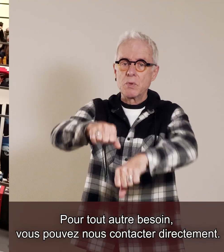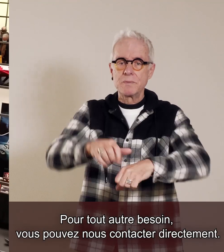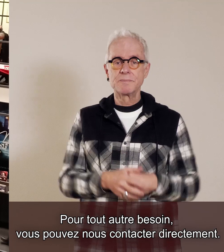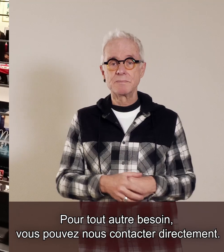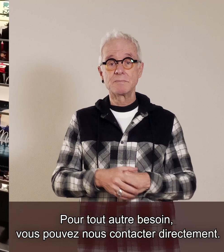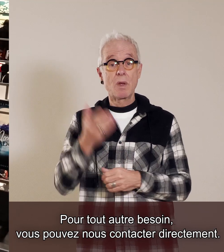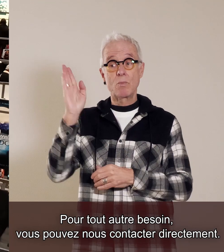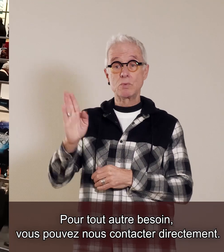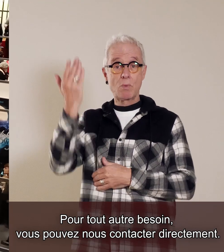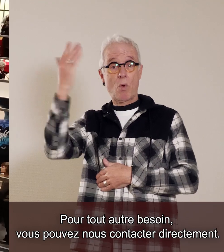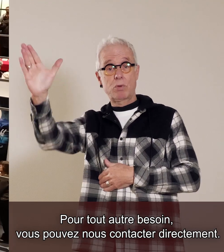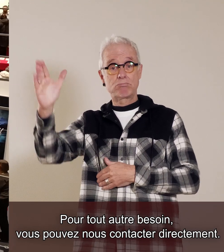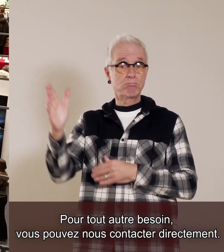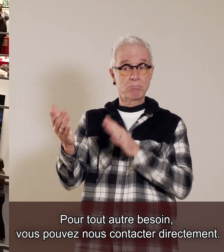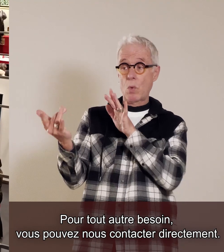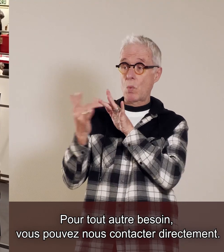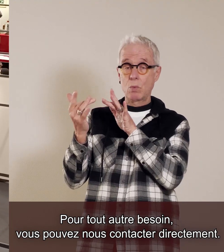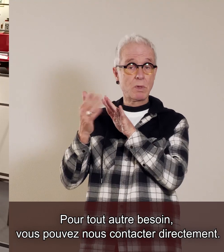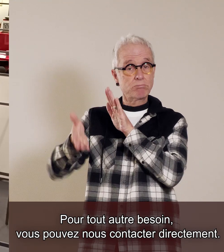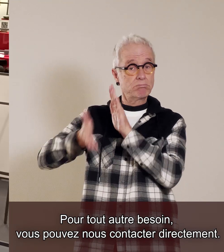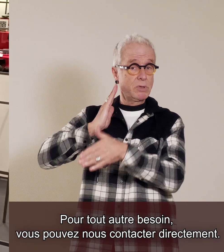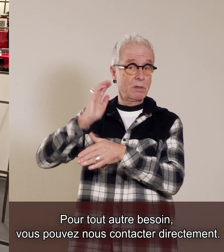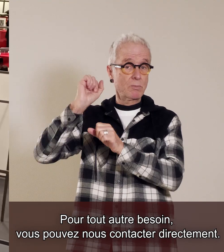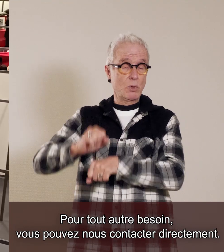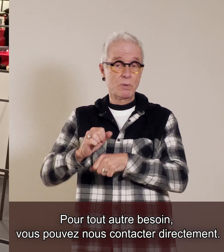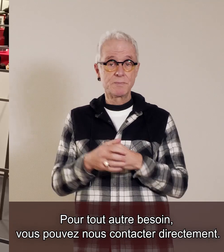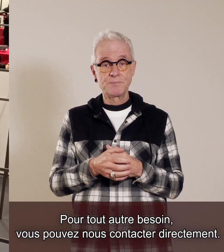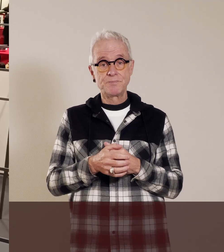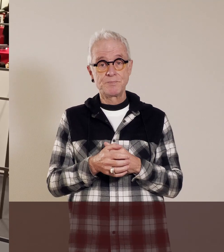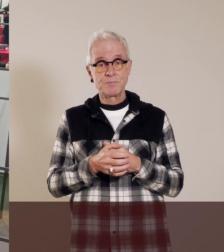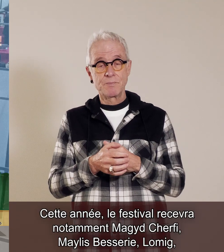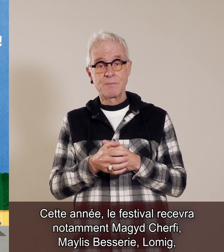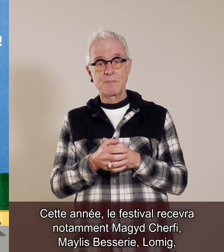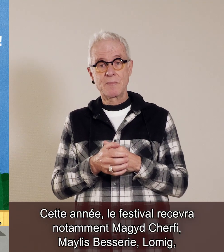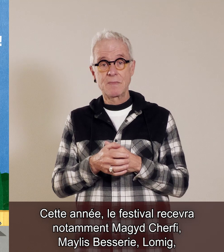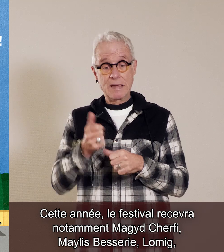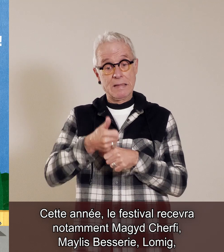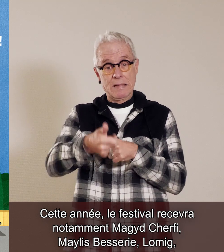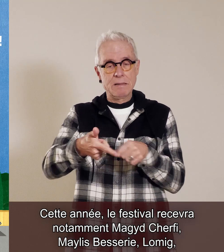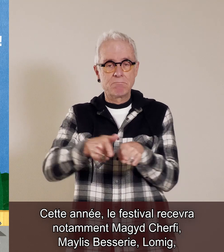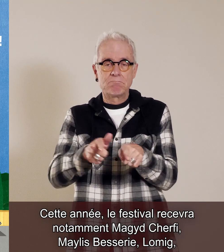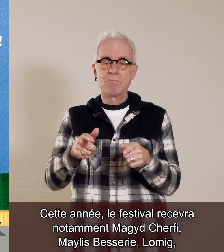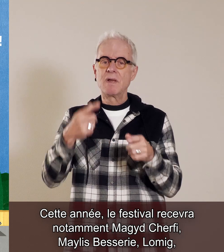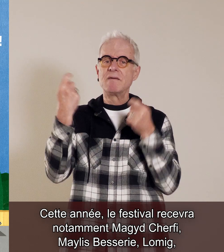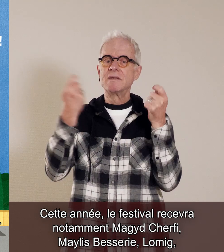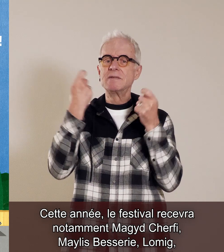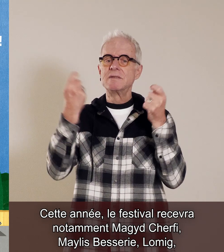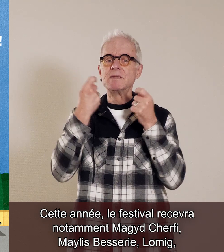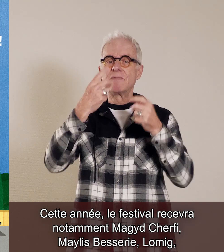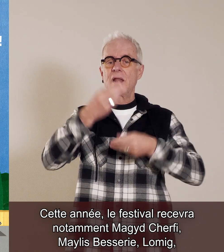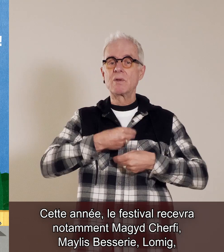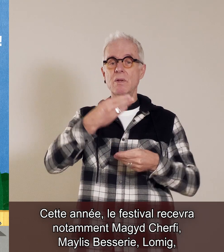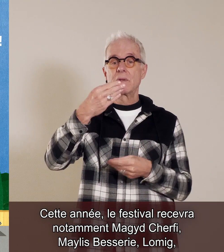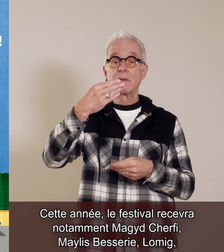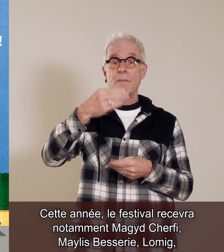Pour tout autre besoin, vous pouvez nous contacter directement. Cette année, le festival recevra